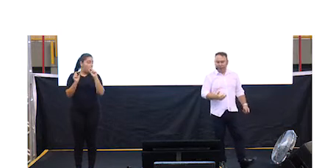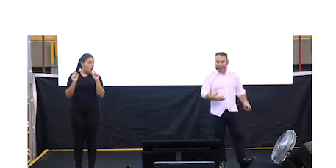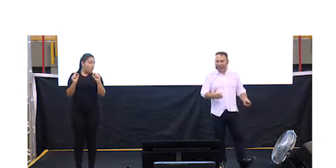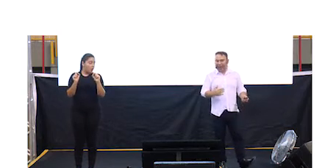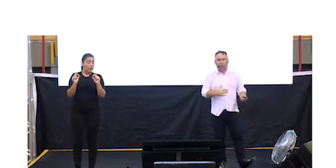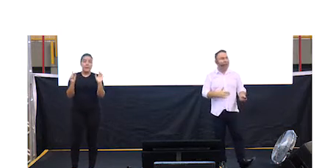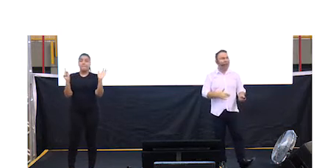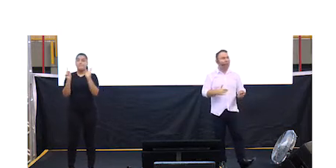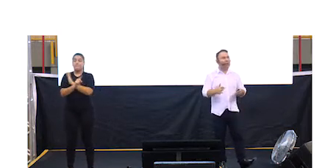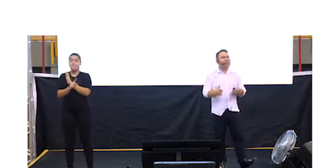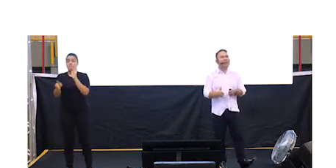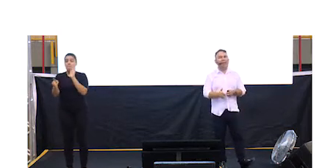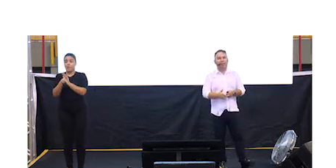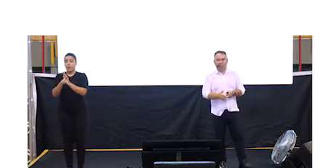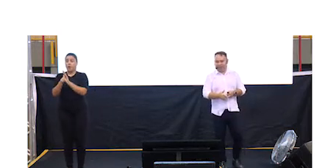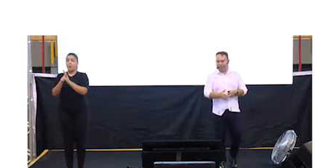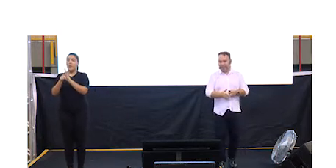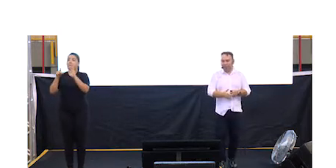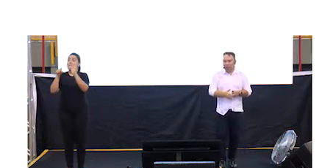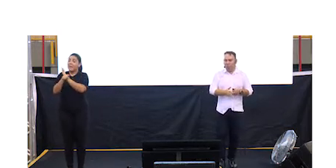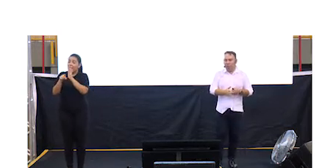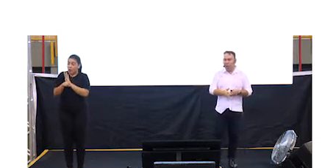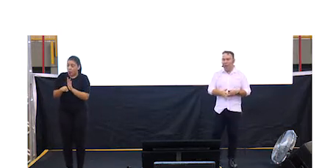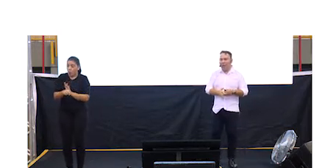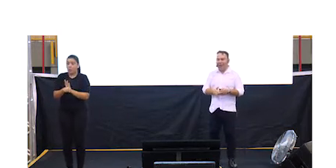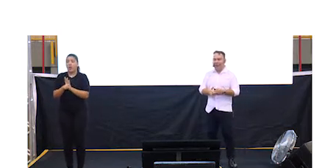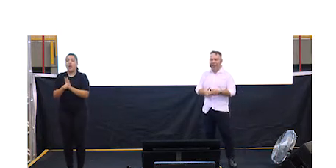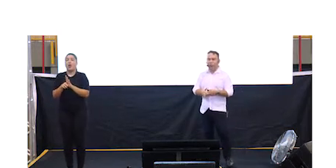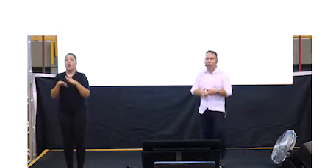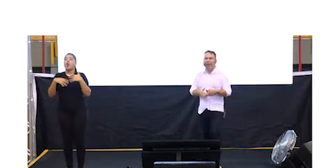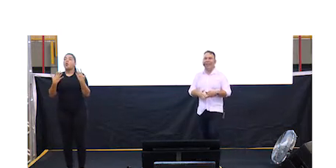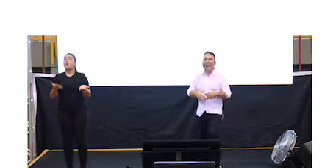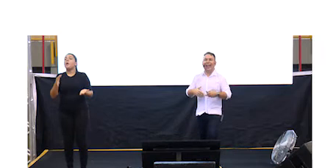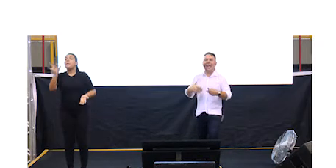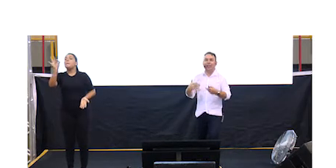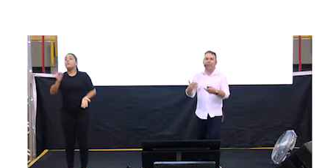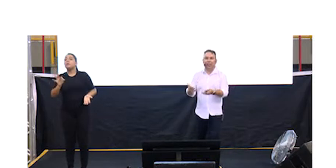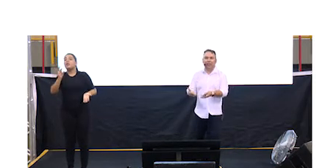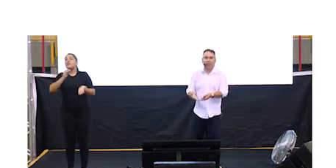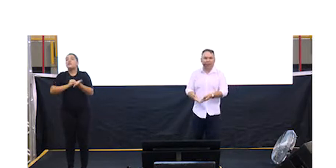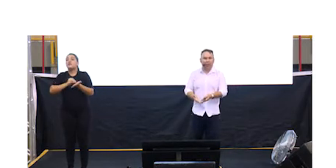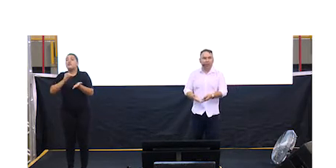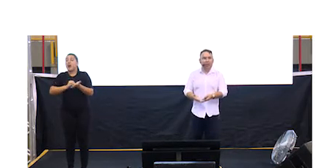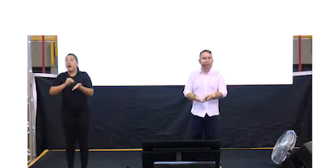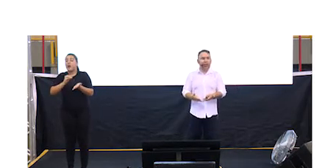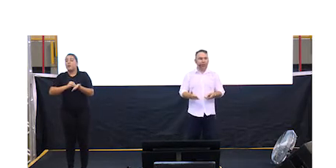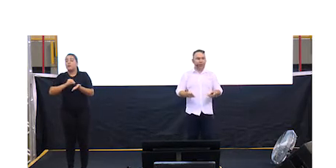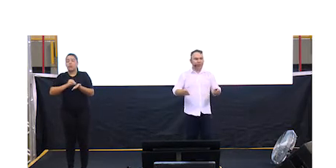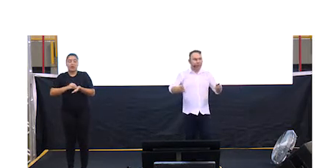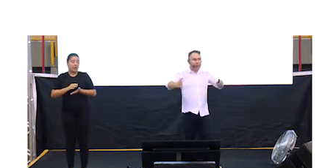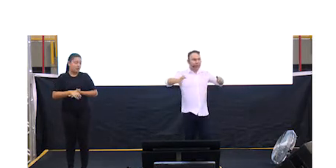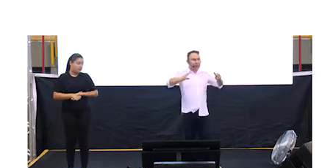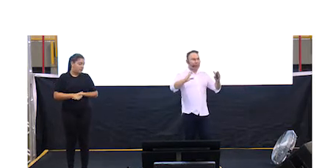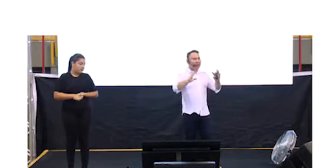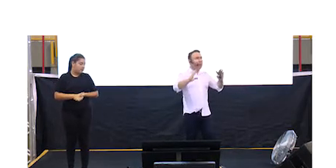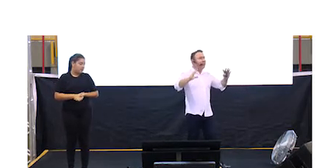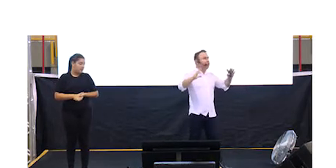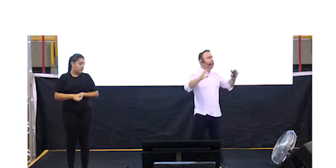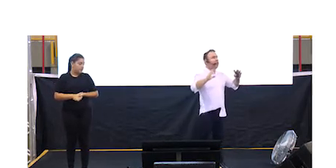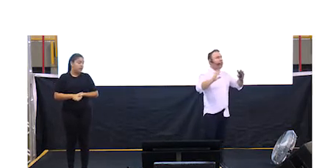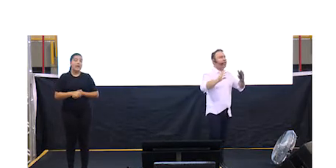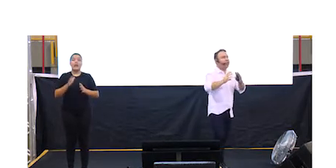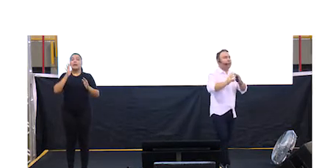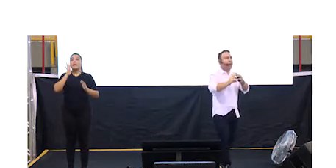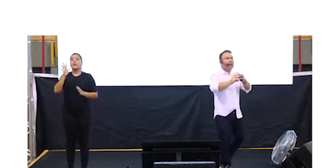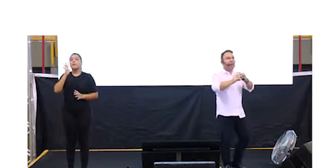questionário elaborado pelo Saeb. Qual é o percentual que ainda resta? Gente,